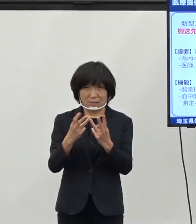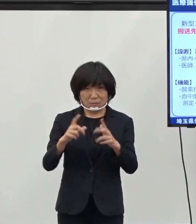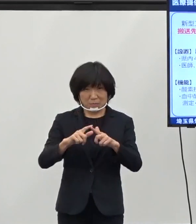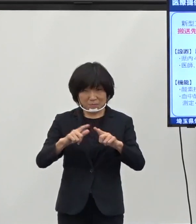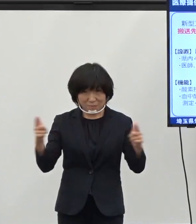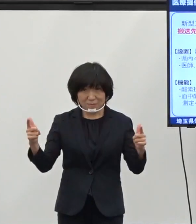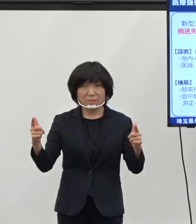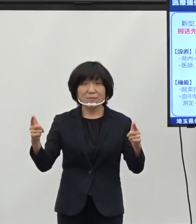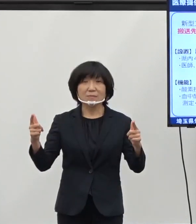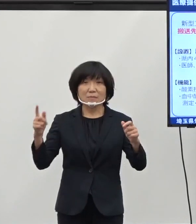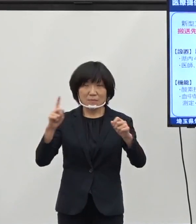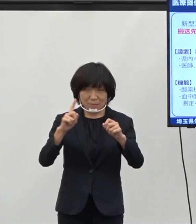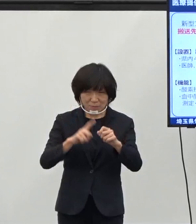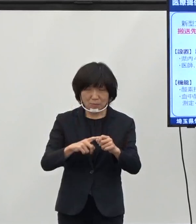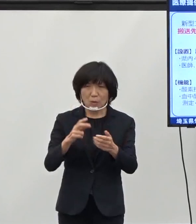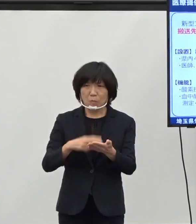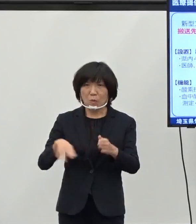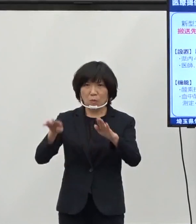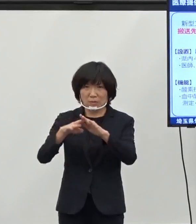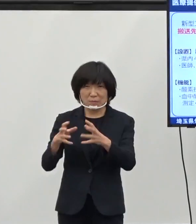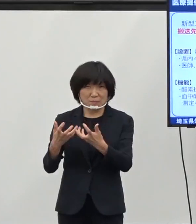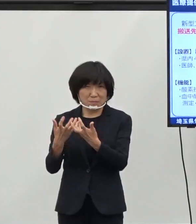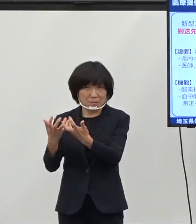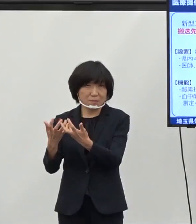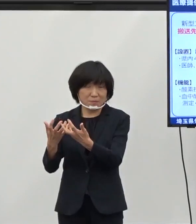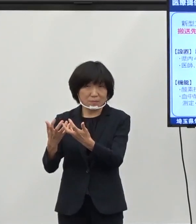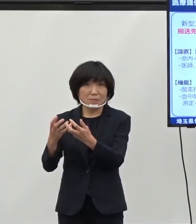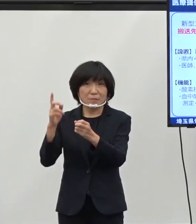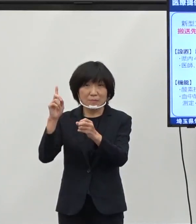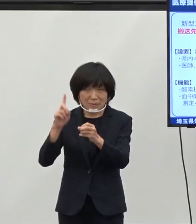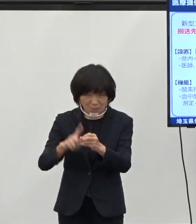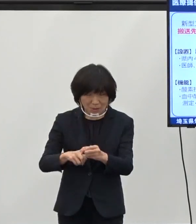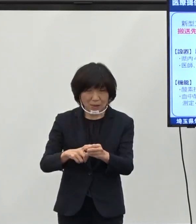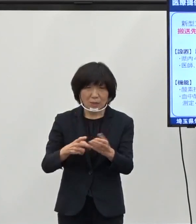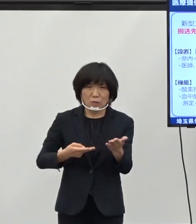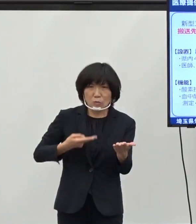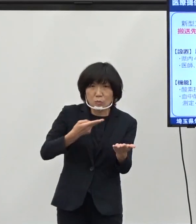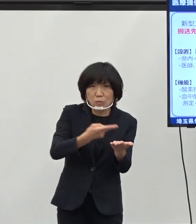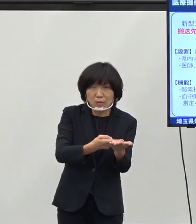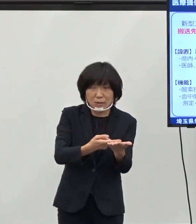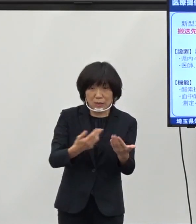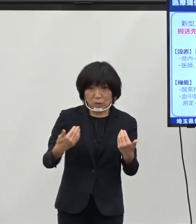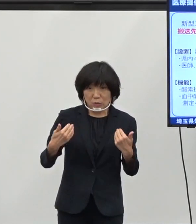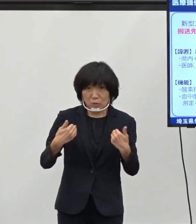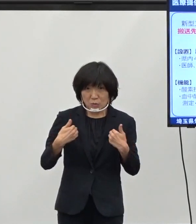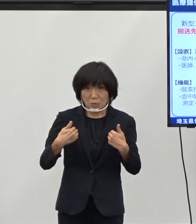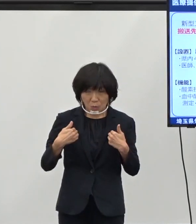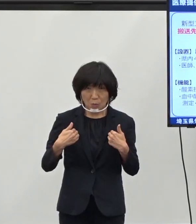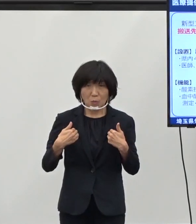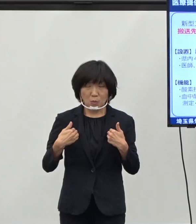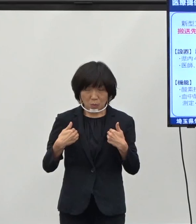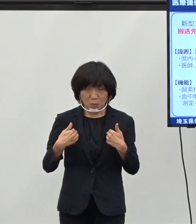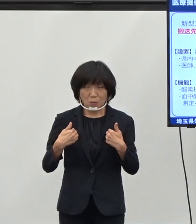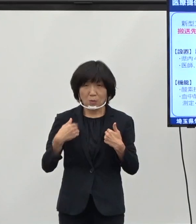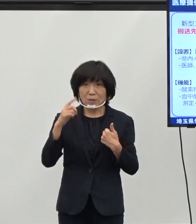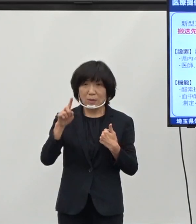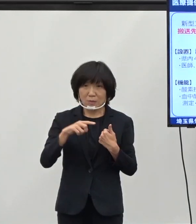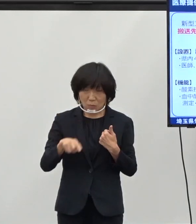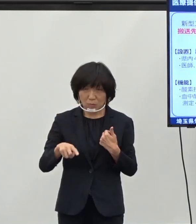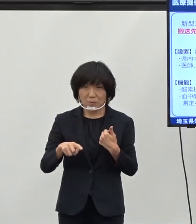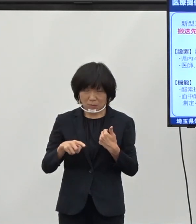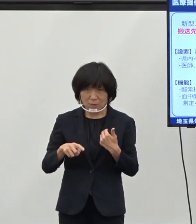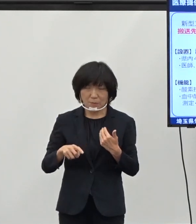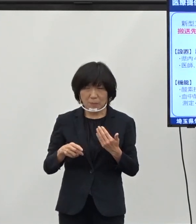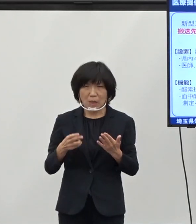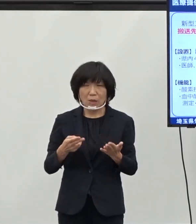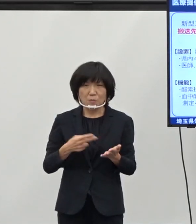う病床の逼迫に備えて入院が必要と判断された患者の搬送先